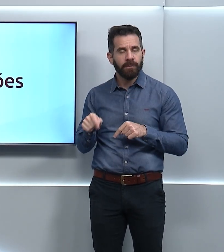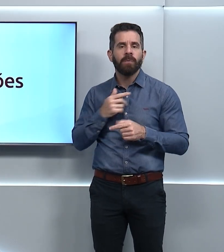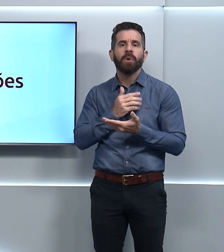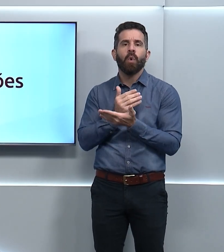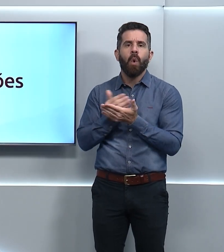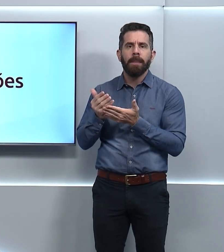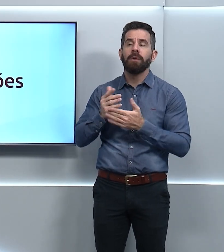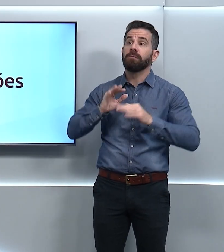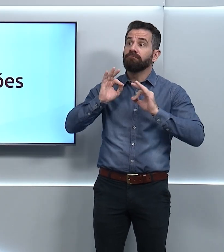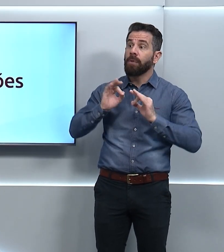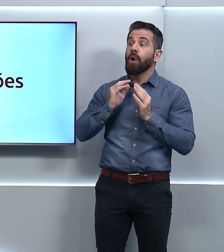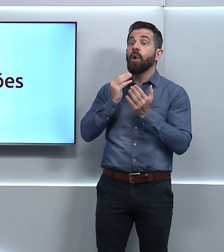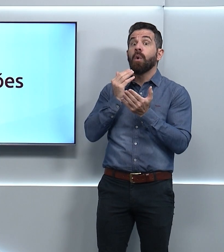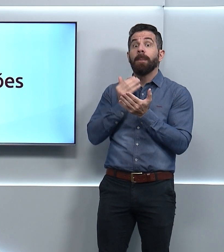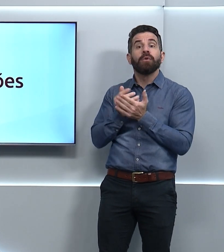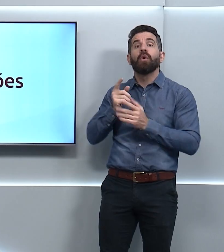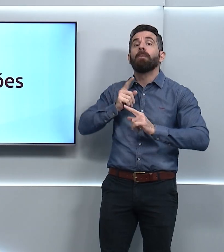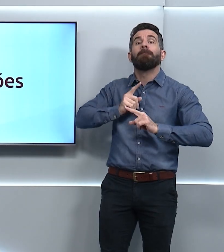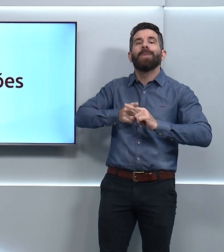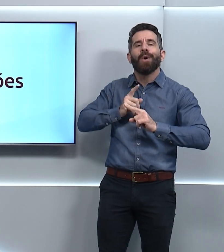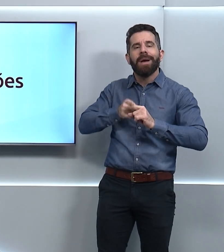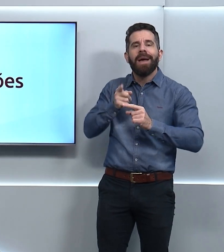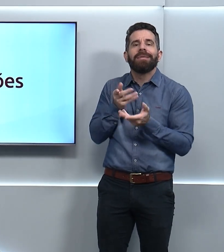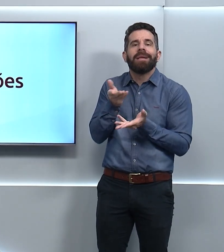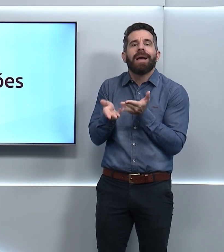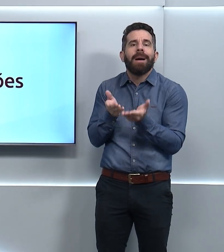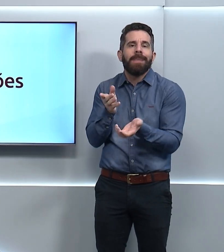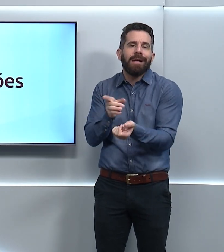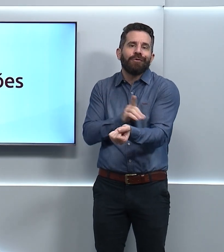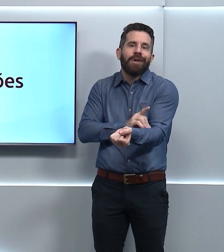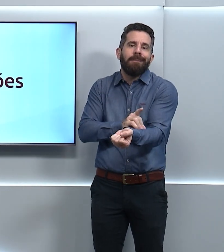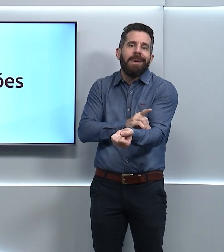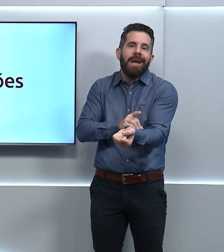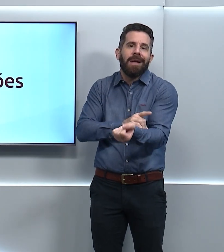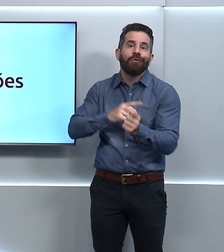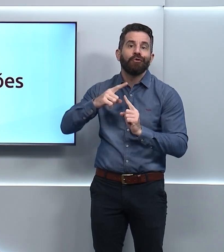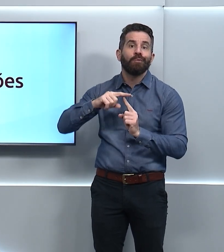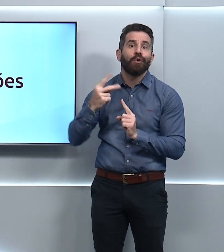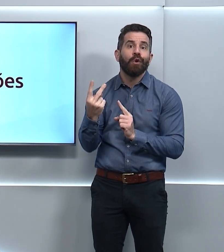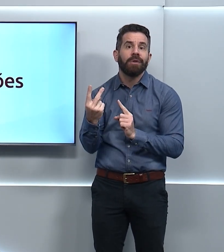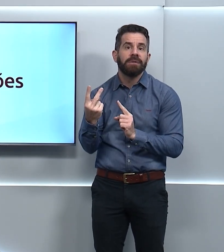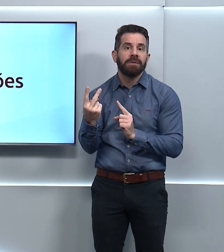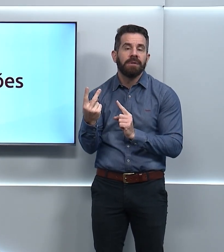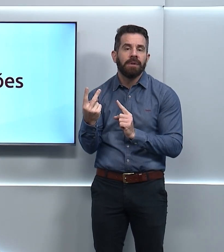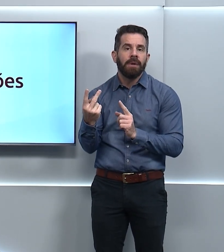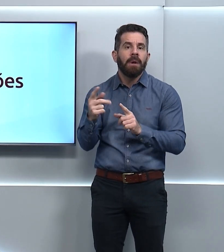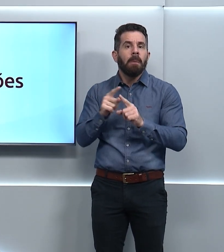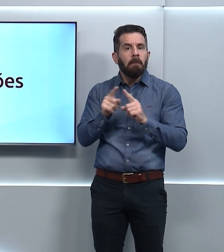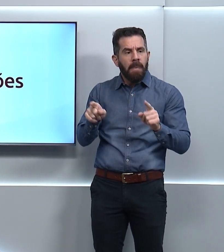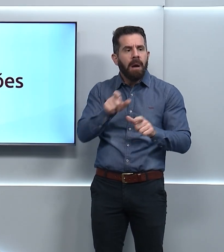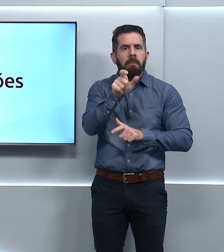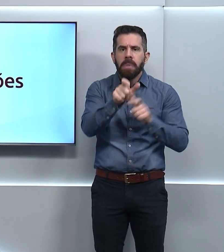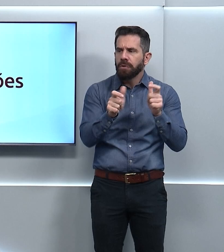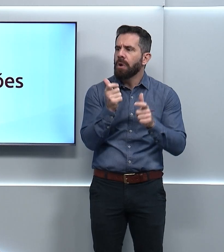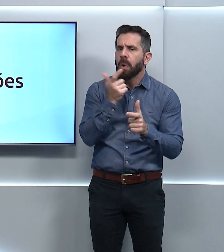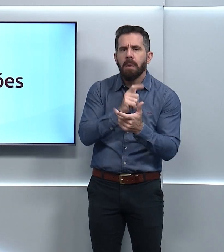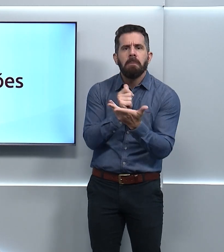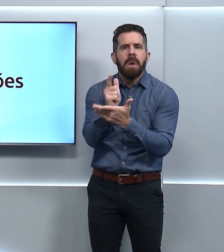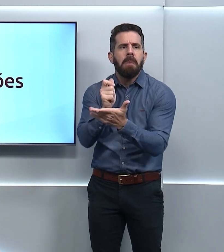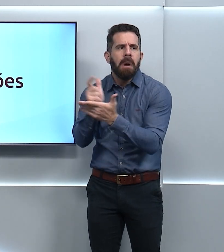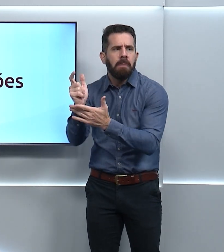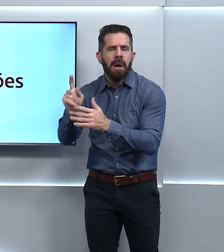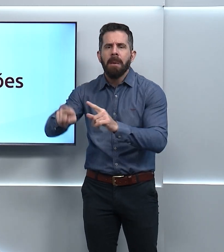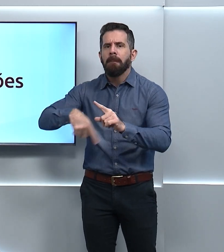foram desenvolvidos para o tratamento do diabetes tipo 2. Bom, e a facilidade de acesso e a pressão